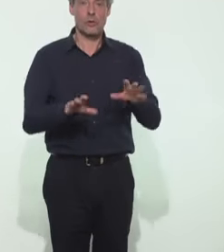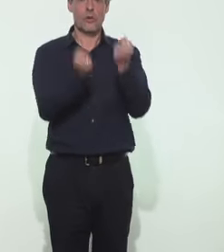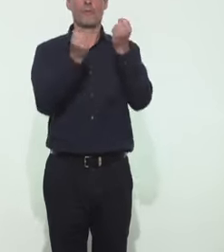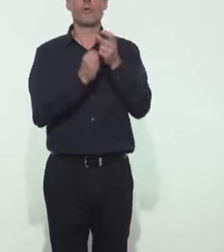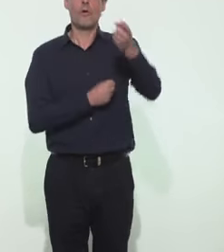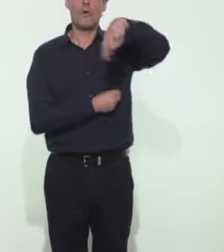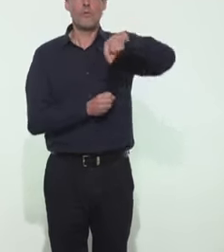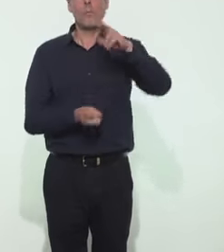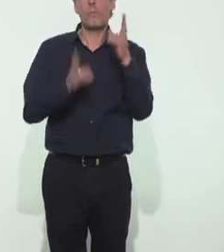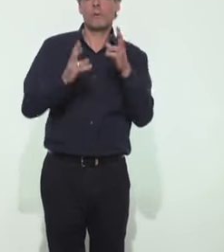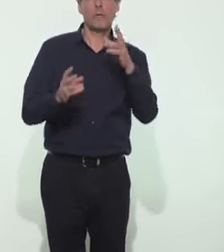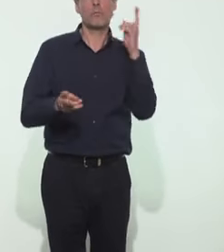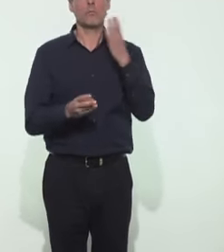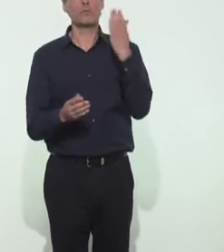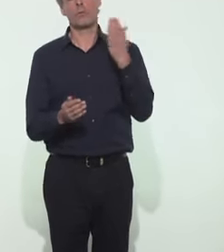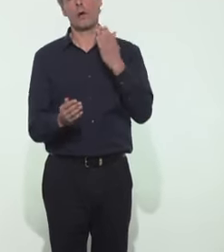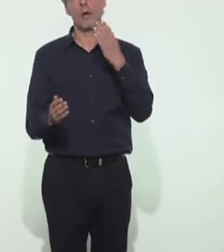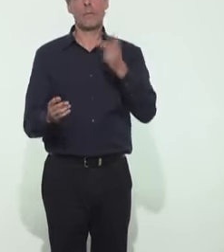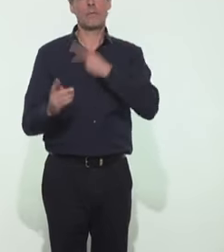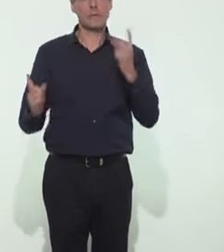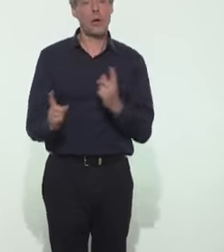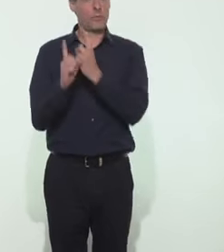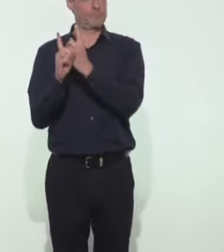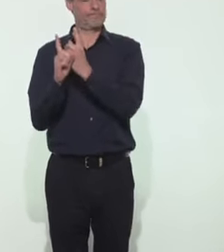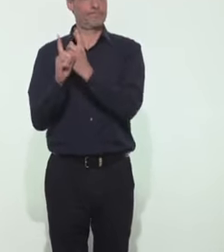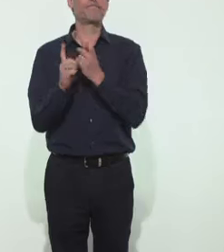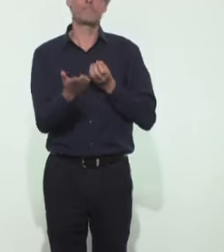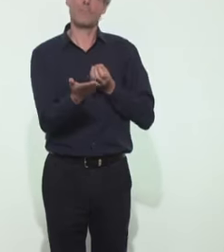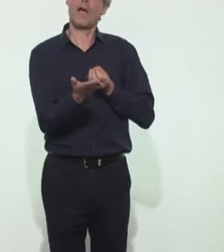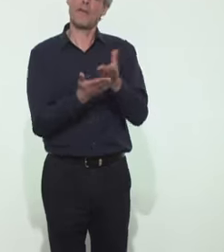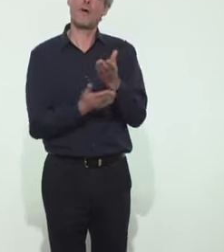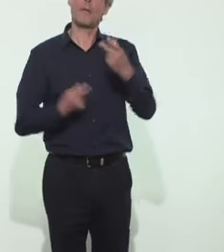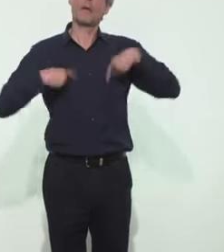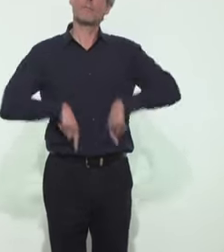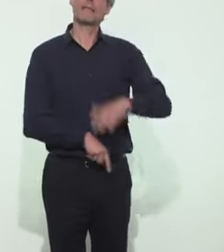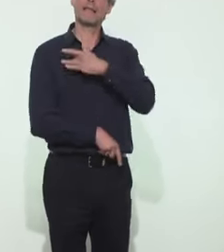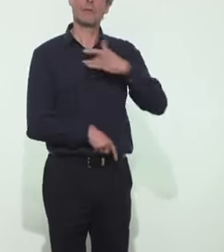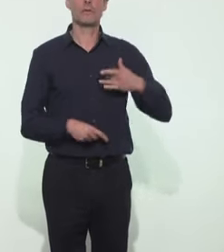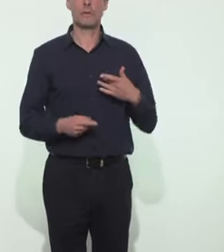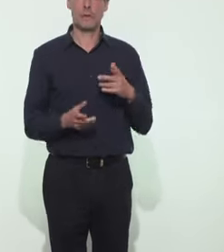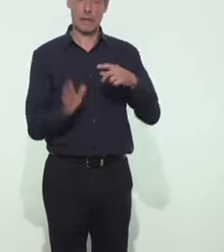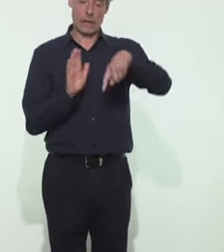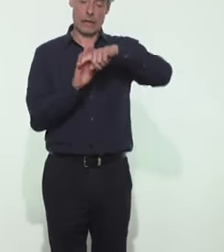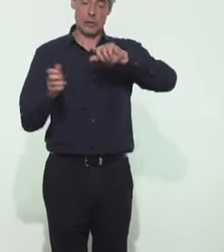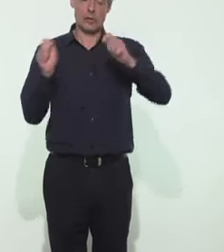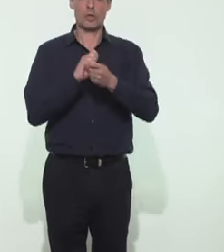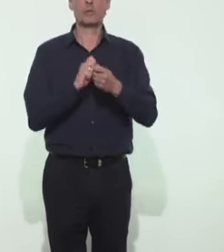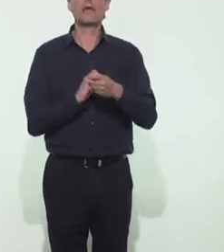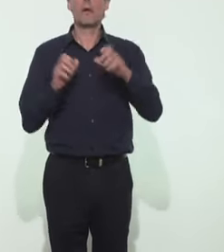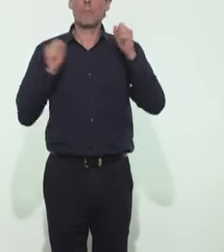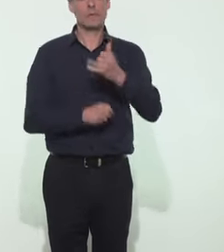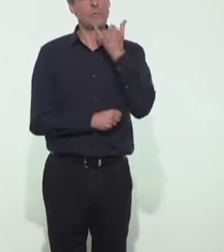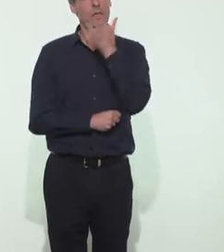ont besoin de consulter un médecin je souhaite vous invite vous informer que le ministre de la santé autorise désormais la téléconsultation par